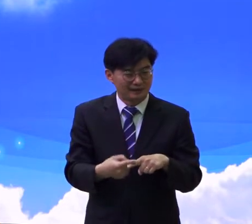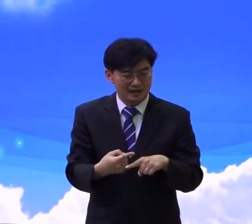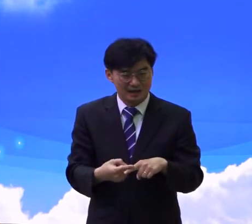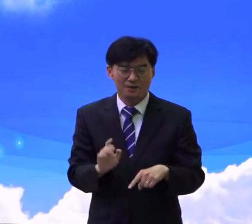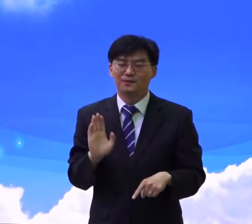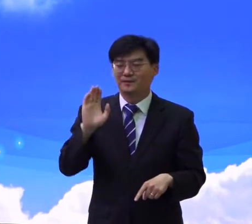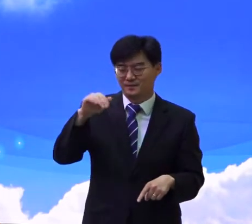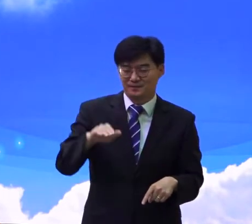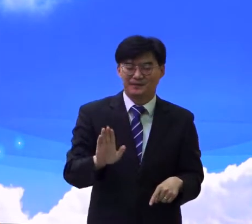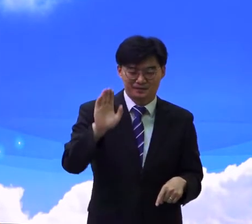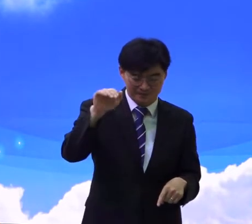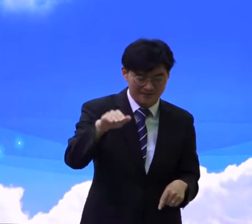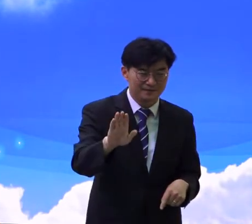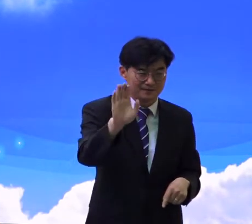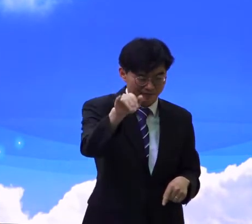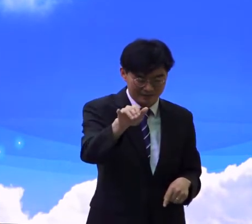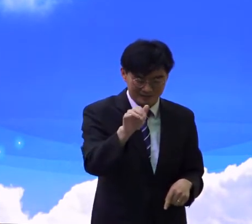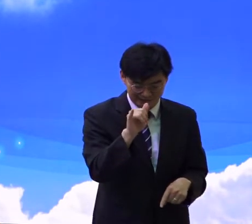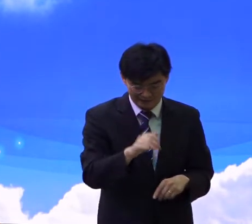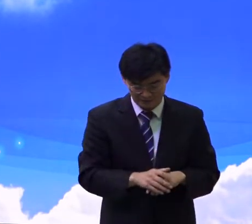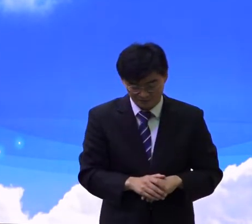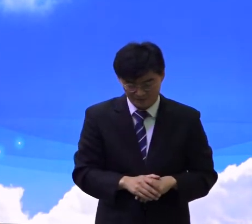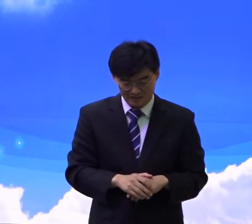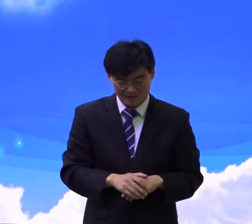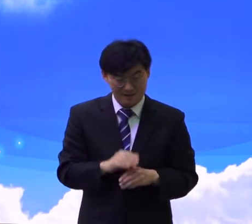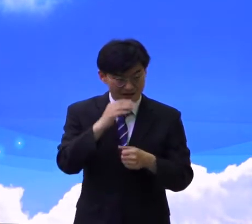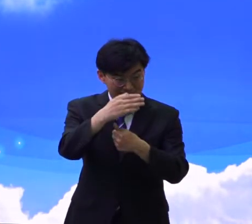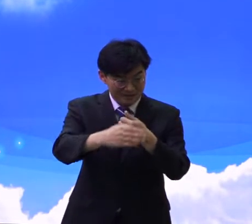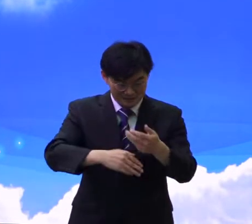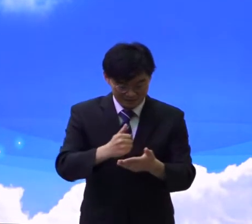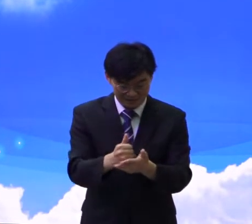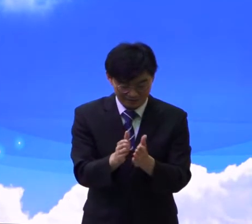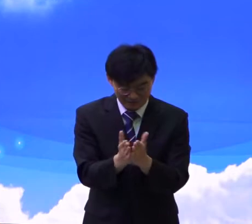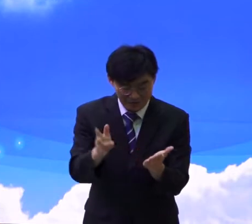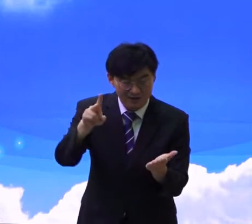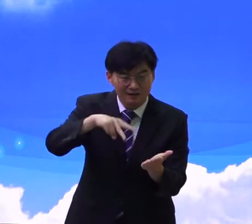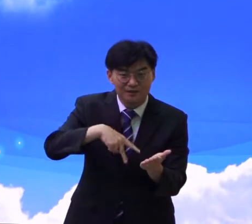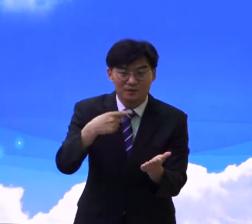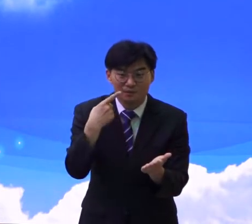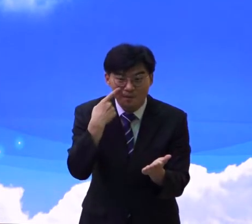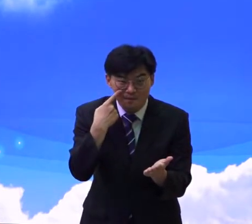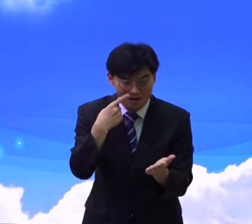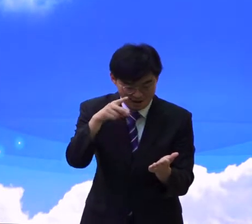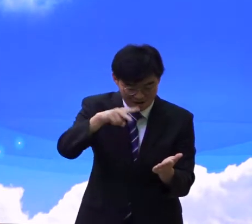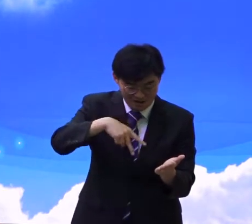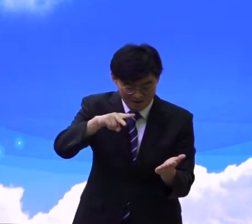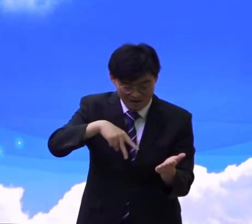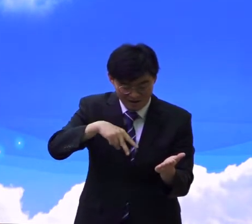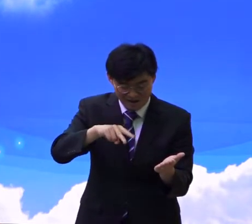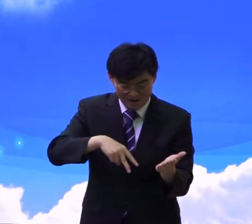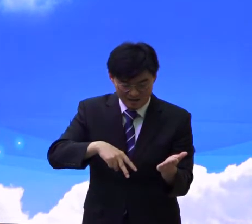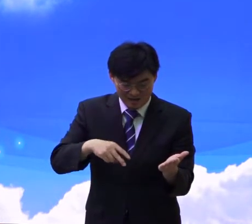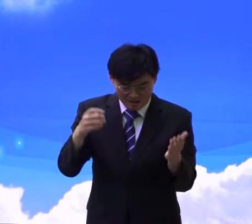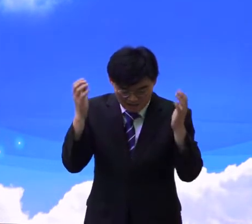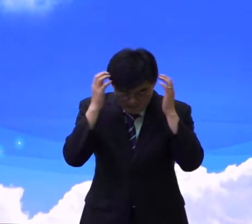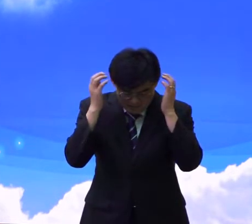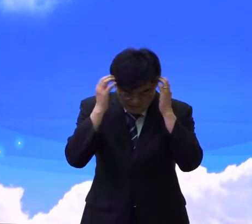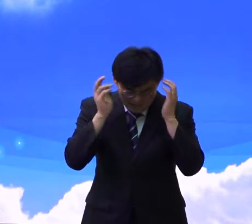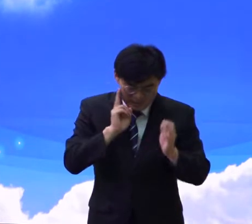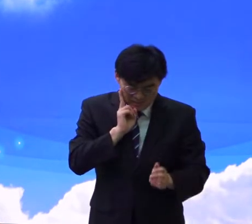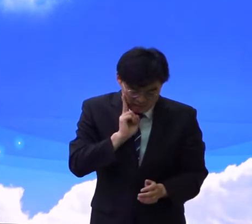구약 성경의 여러 선지자들 중에서 가장 험난한 시대를 살았던 사람은 예레미야입니다.